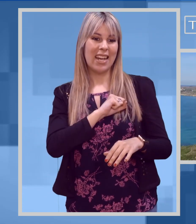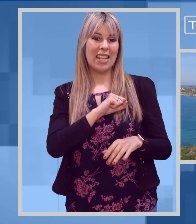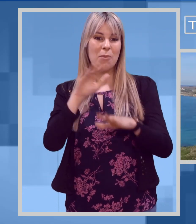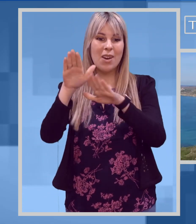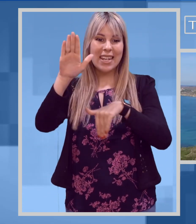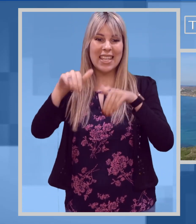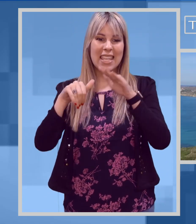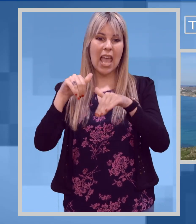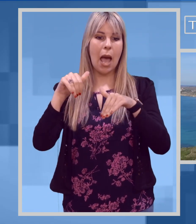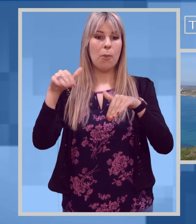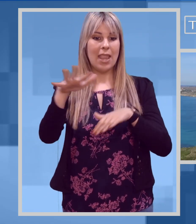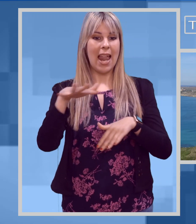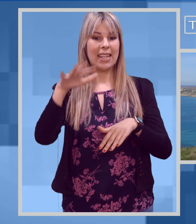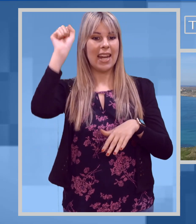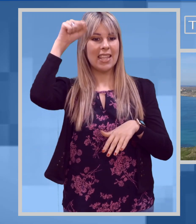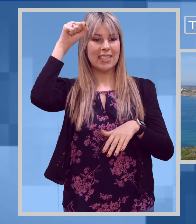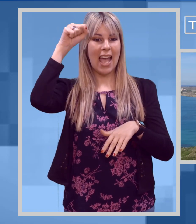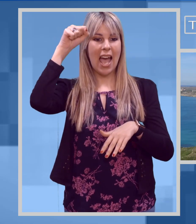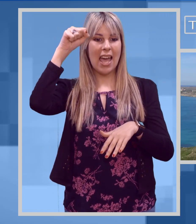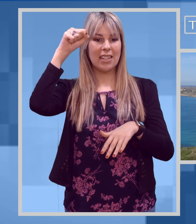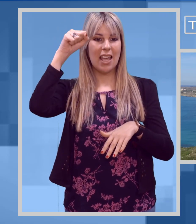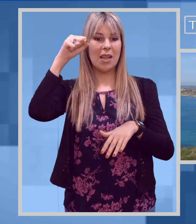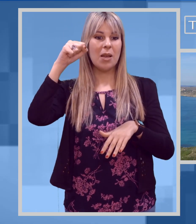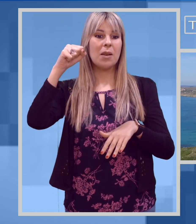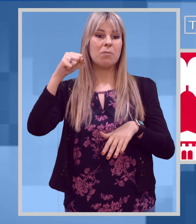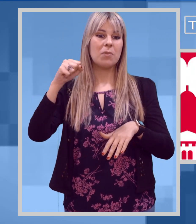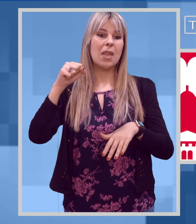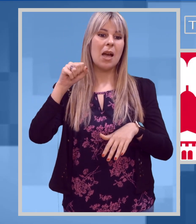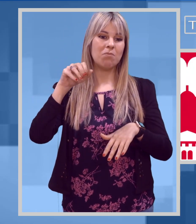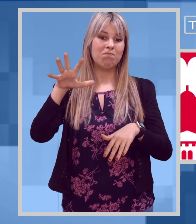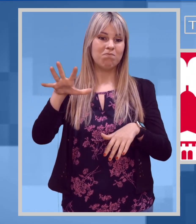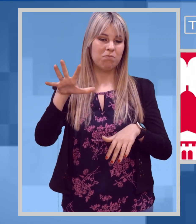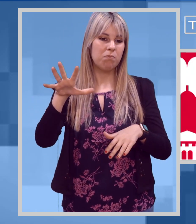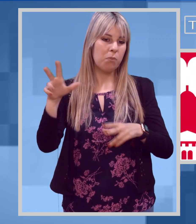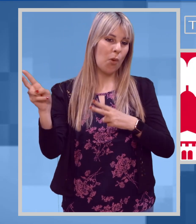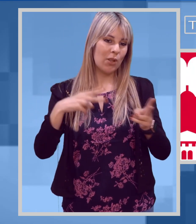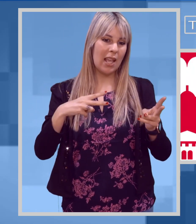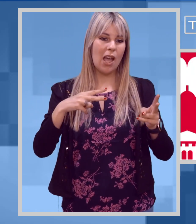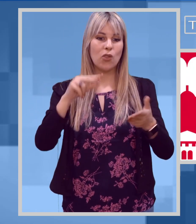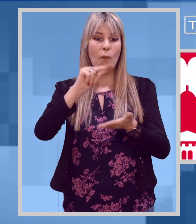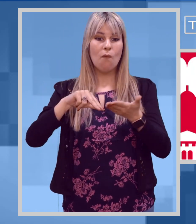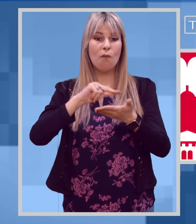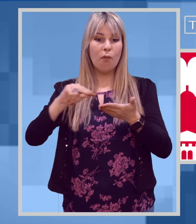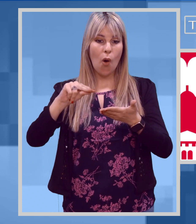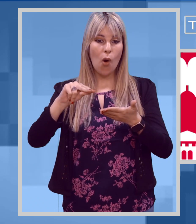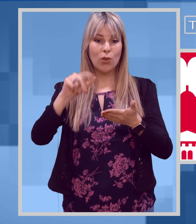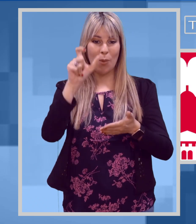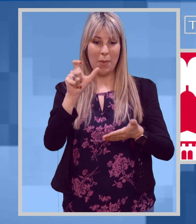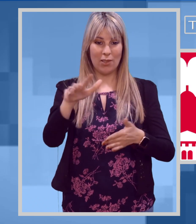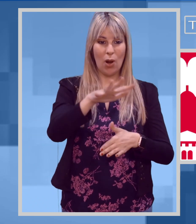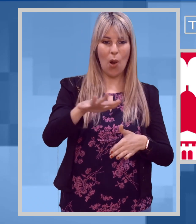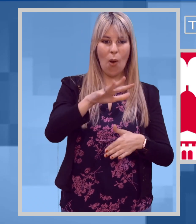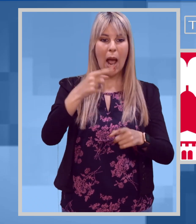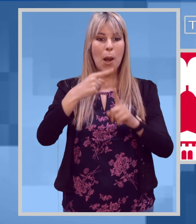abbia incentivato il voto, non solo dei locali, ma anche di tutti coloro che abitano all'estero.